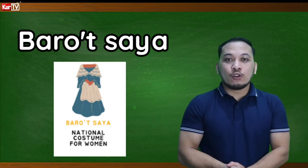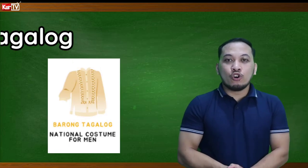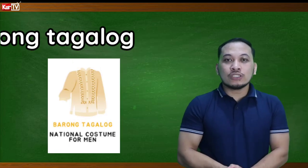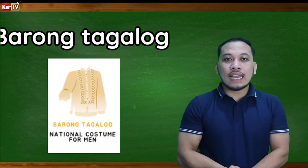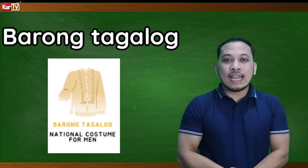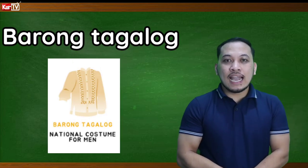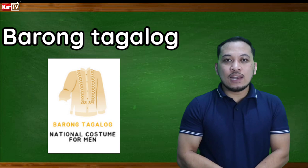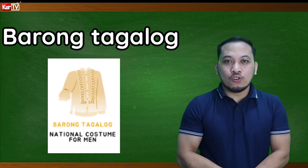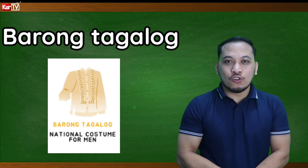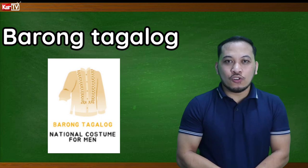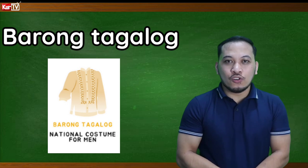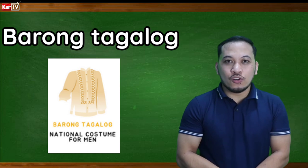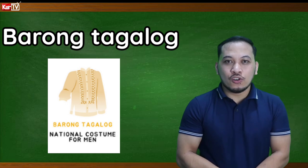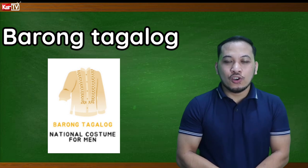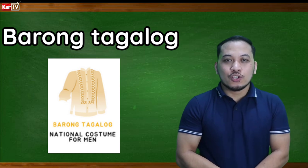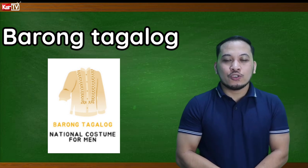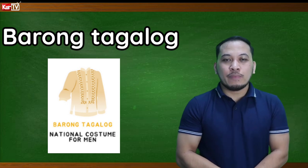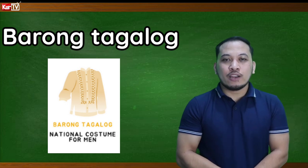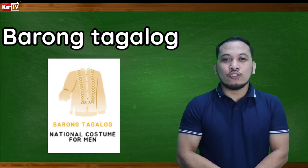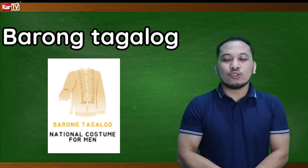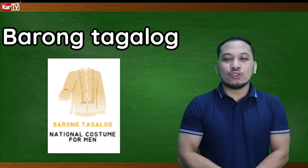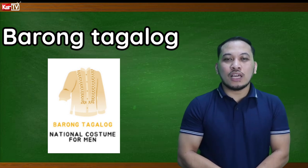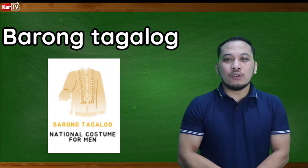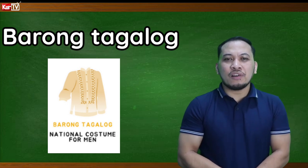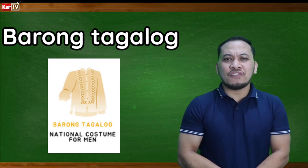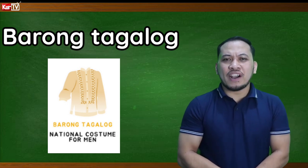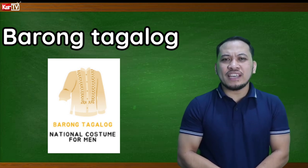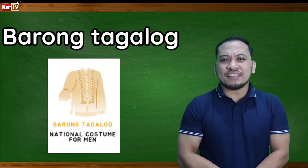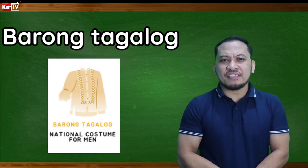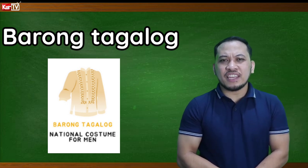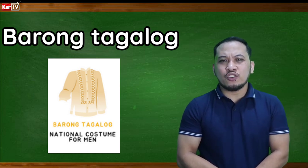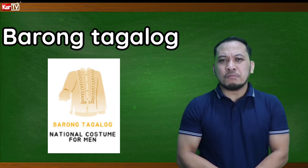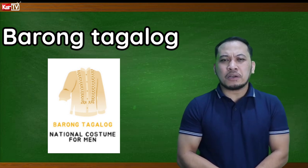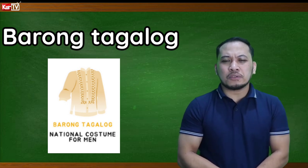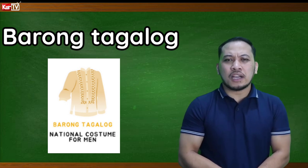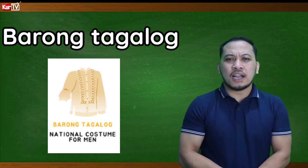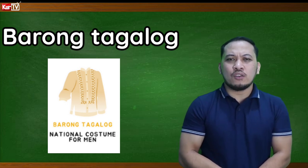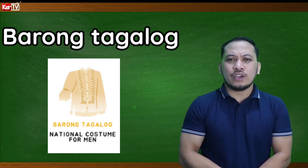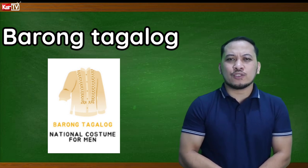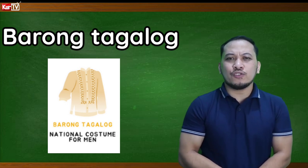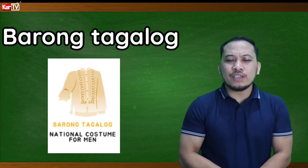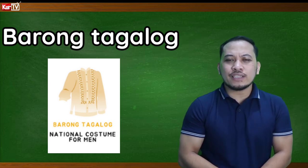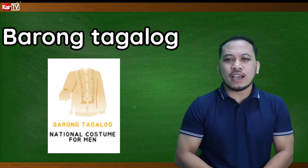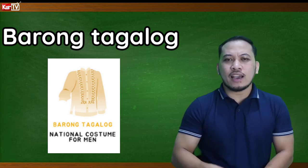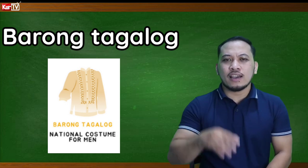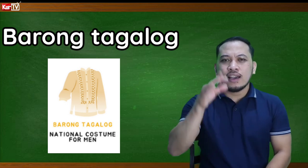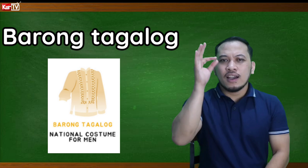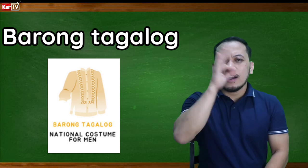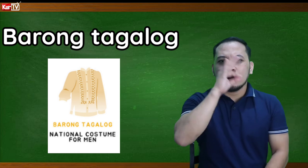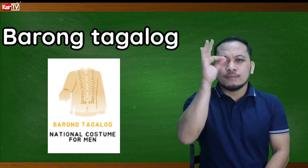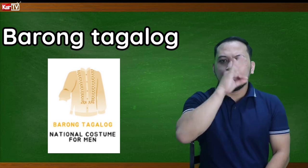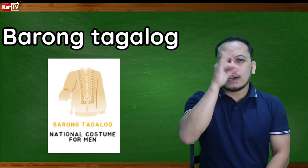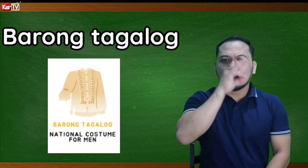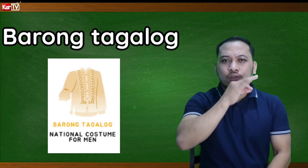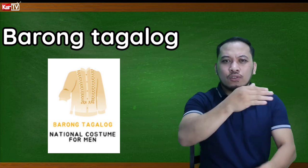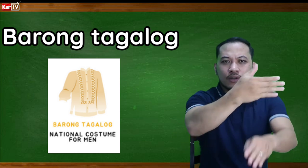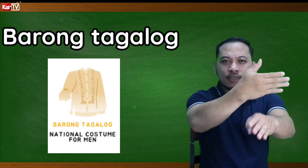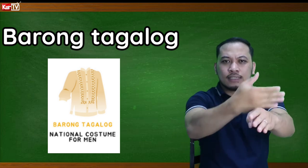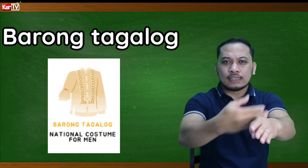Barong Tagalog. So, meron itong dalawang variant din eh, yung barong Tagalog eh. So, yung isa, barong